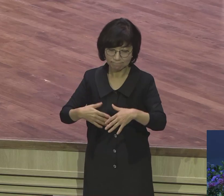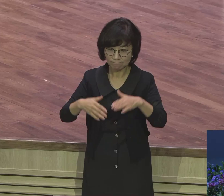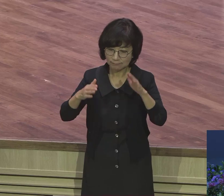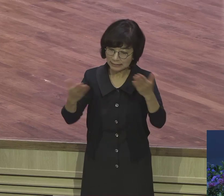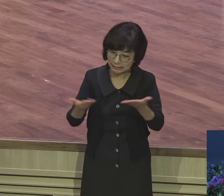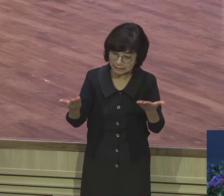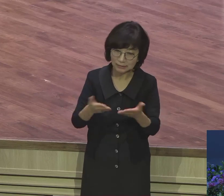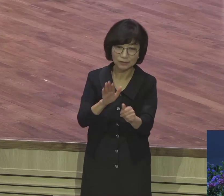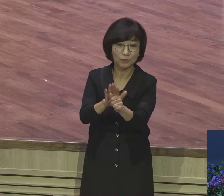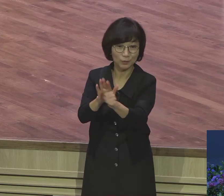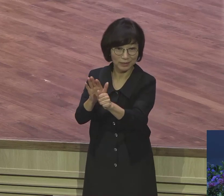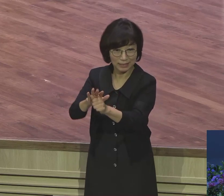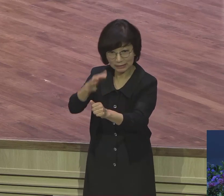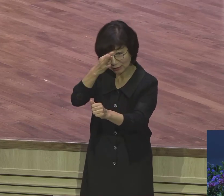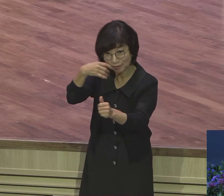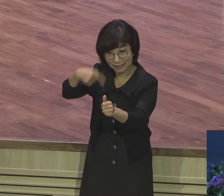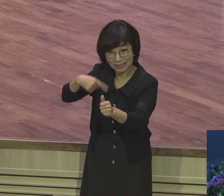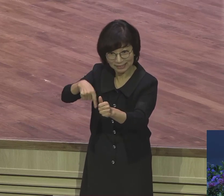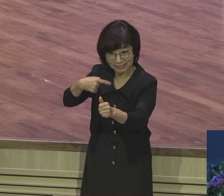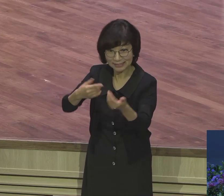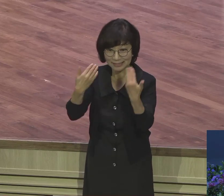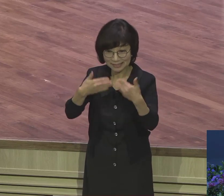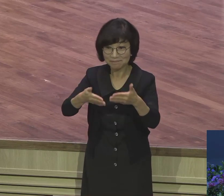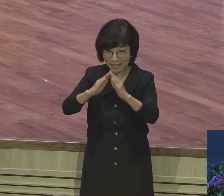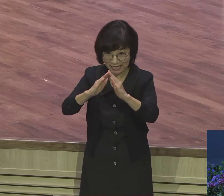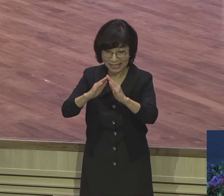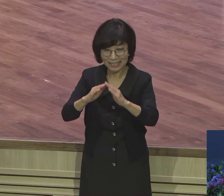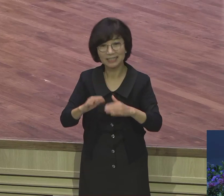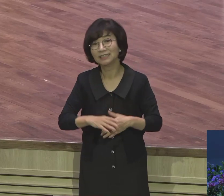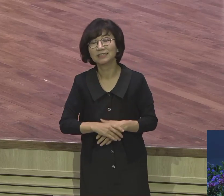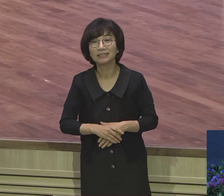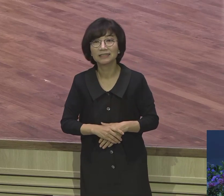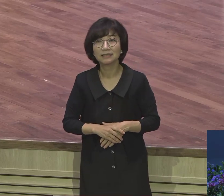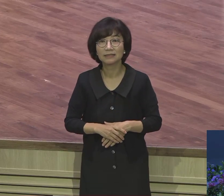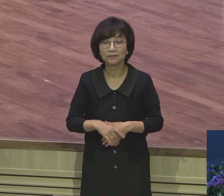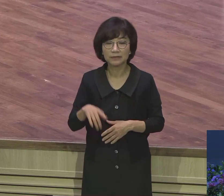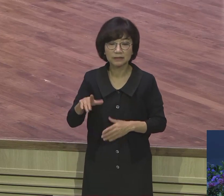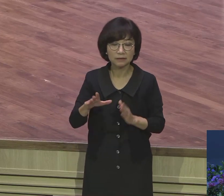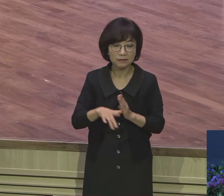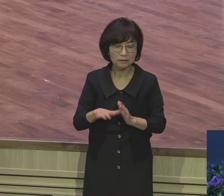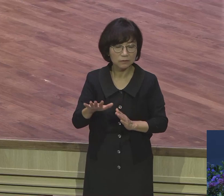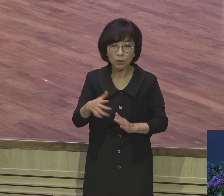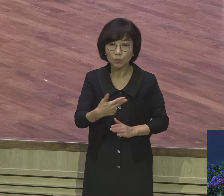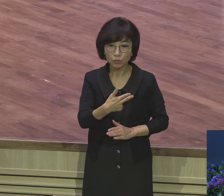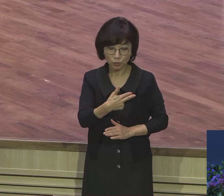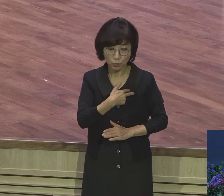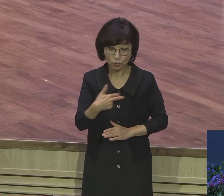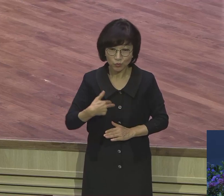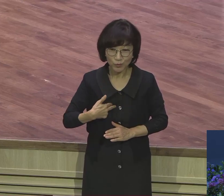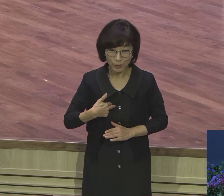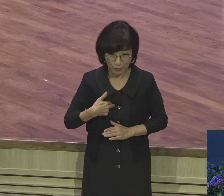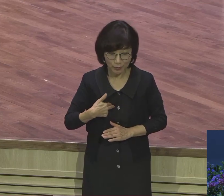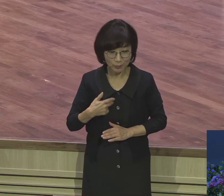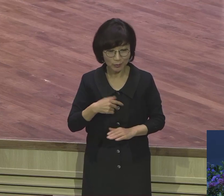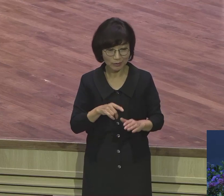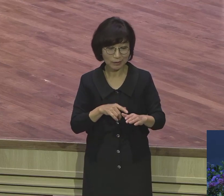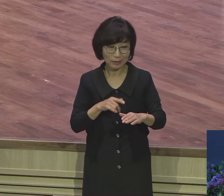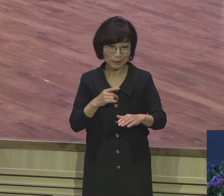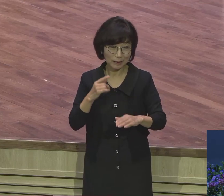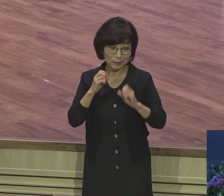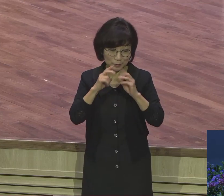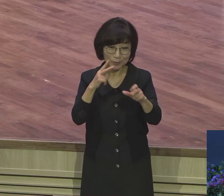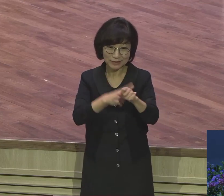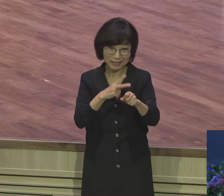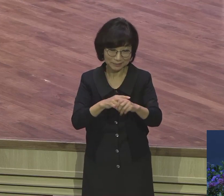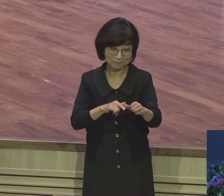그 지역에 지금 확장되면서 정주원 농인 선교사가 농인들이 엄청 많이 사 그